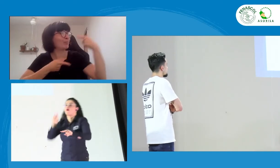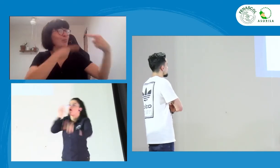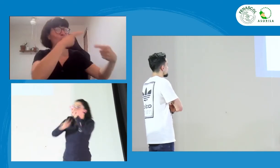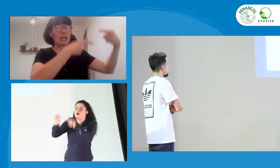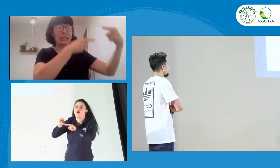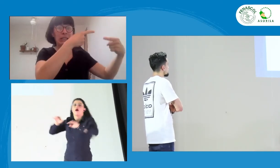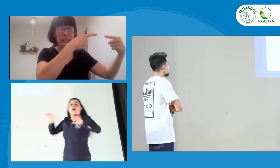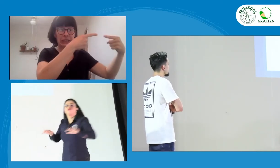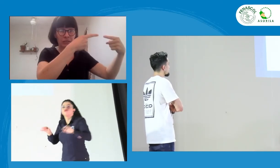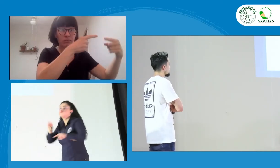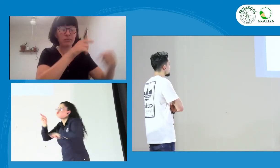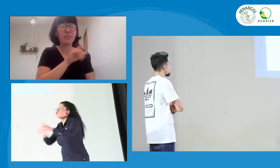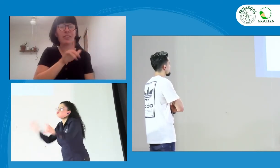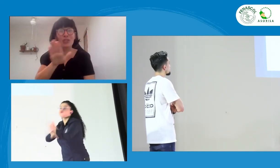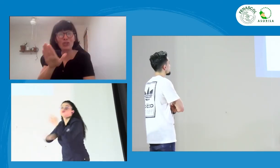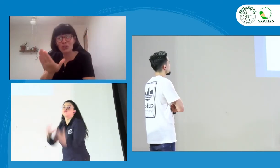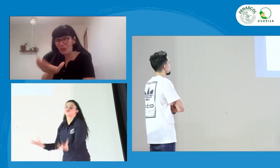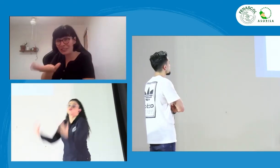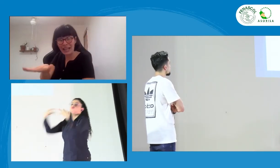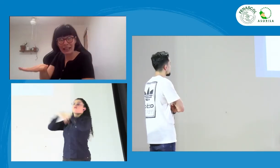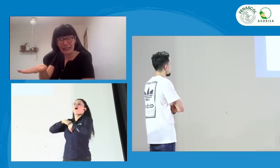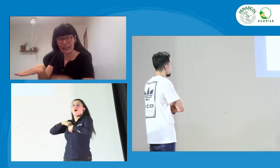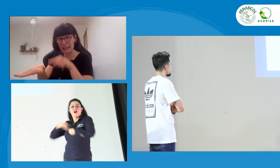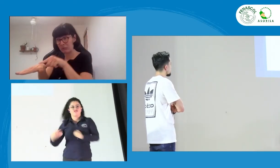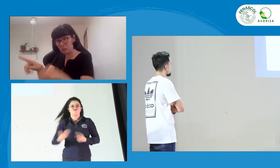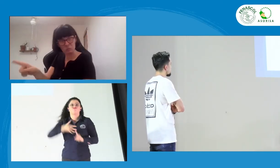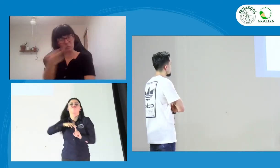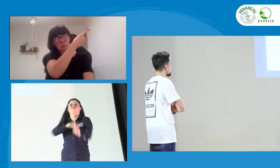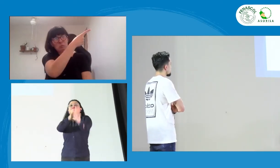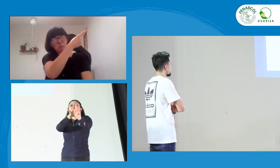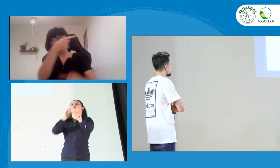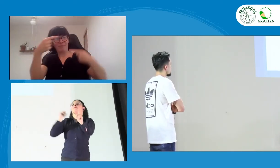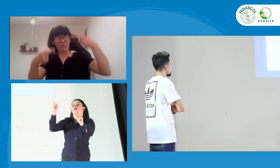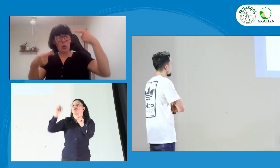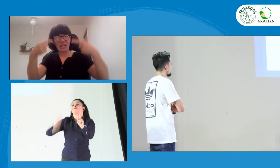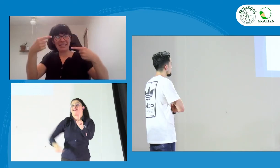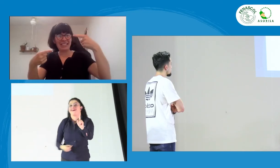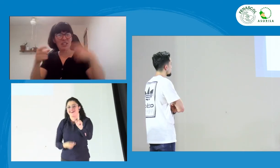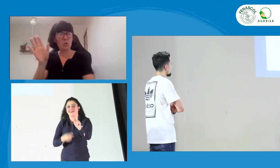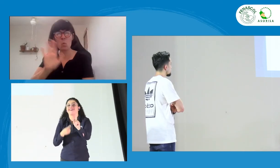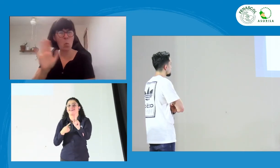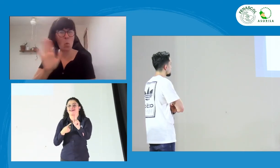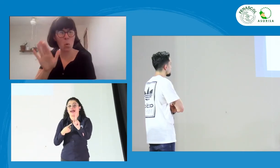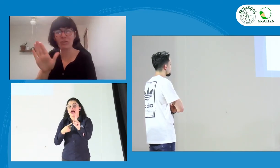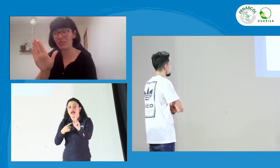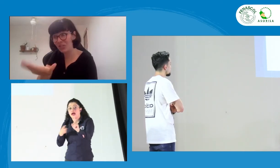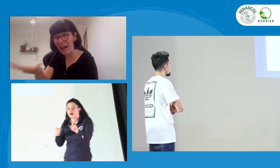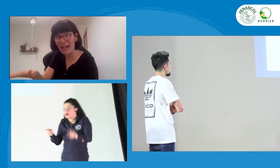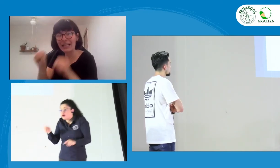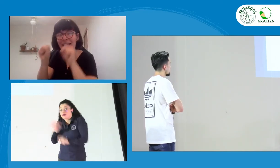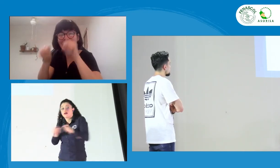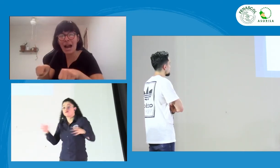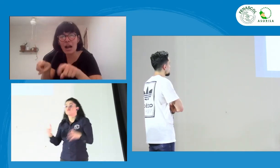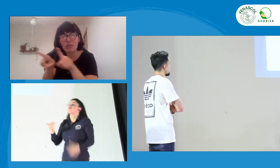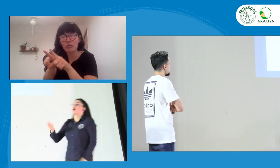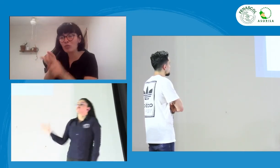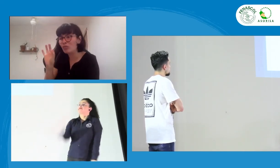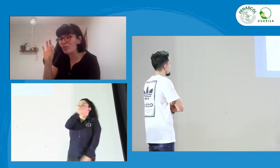reuniones, de espacios que le construyan esa capacidad a la persona. No simplemente vamos a hacer que los